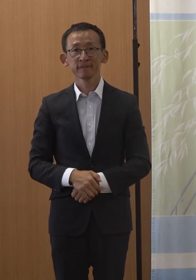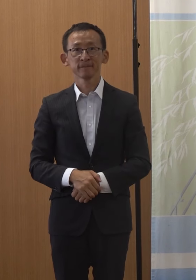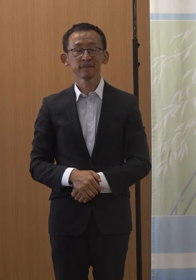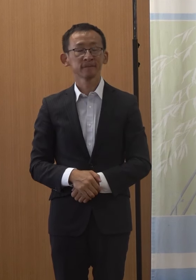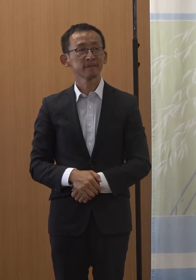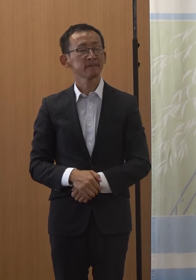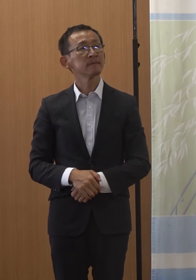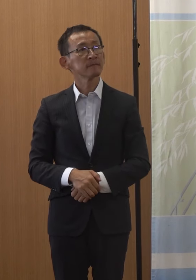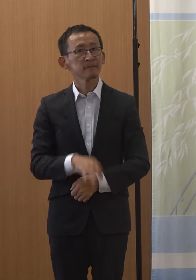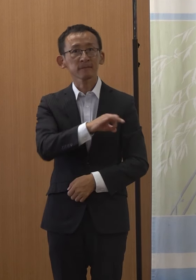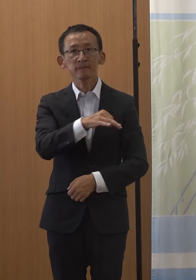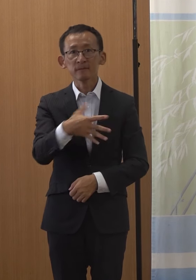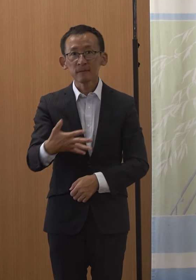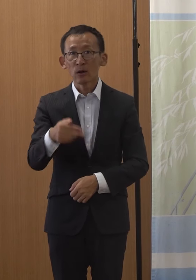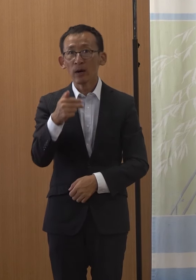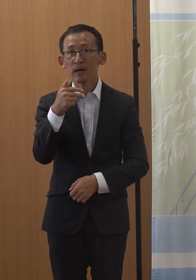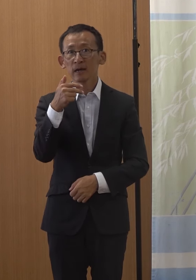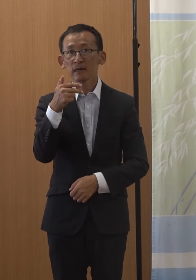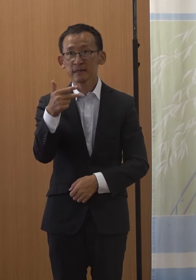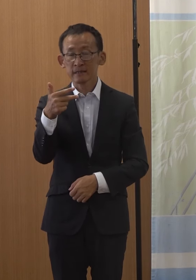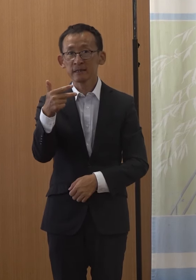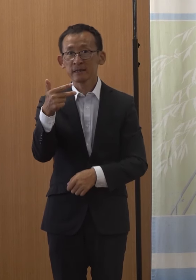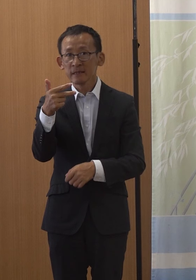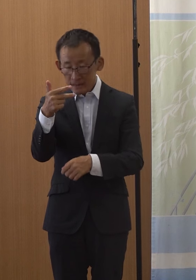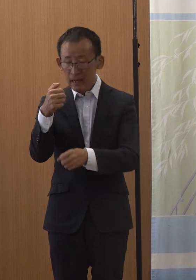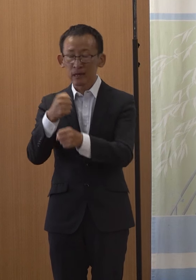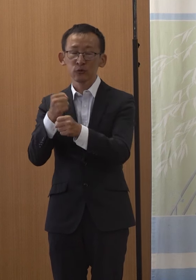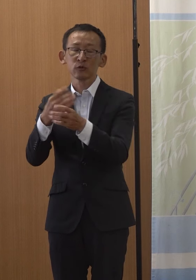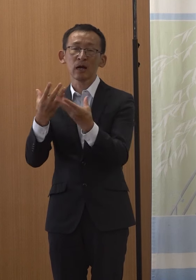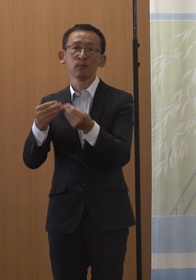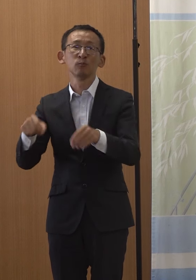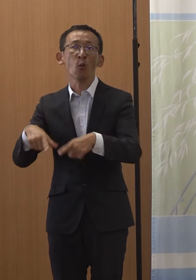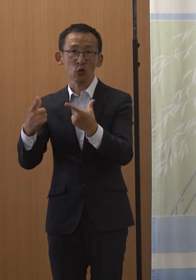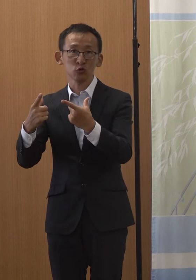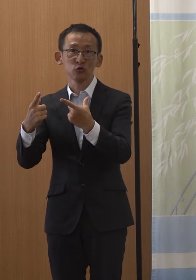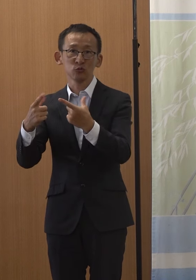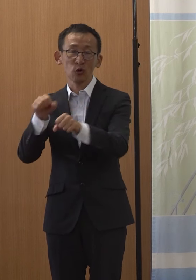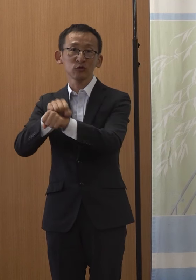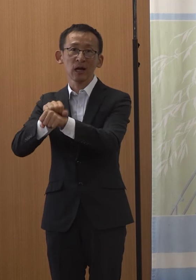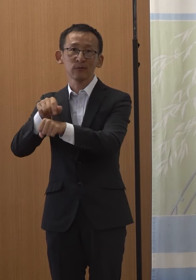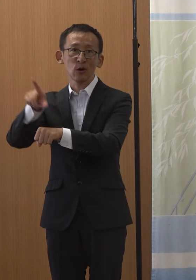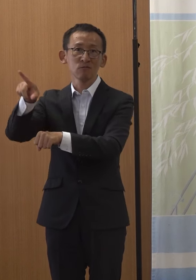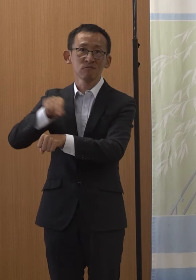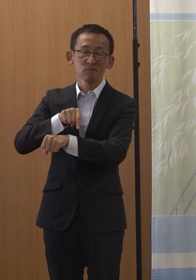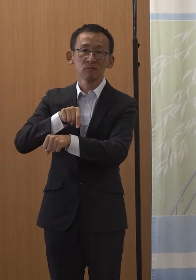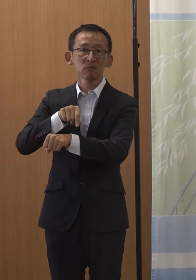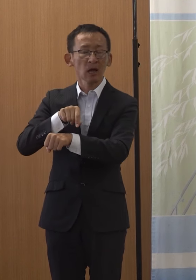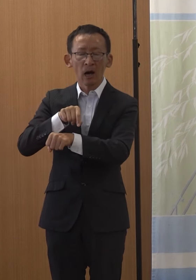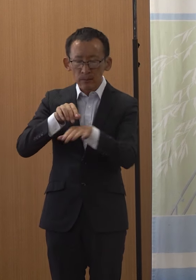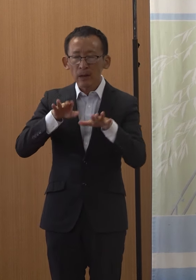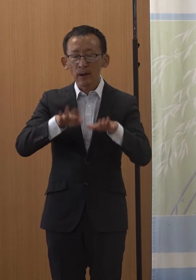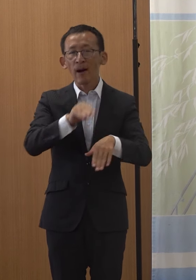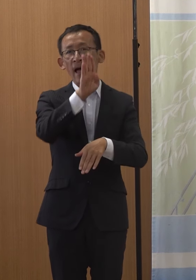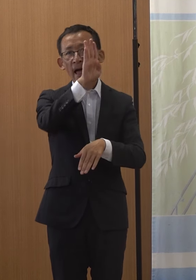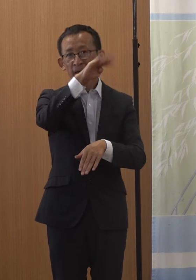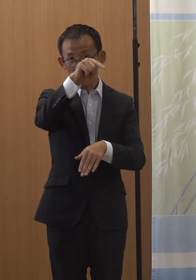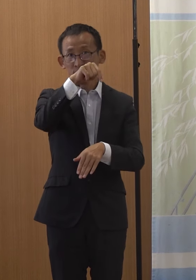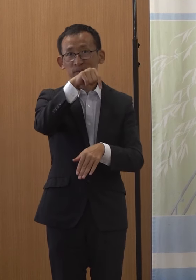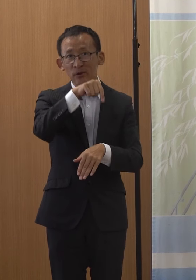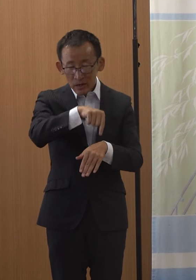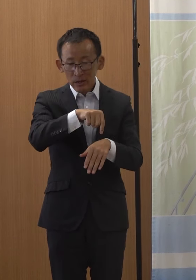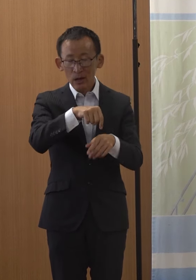金沢市産の木材もたくさんありますけれども、 今県産材として流通しているもの、